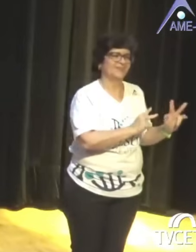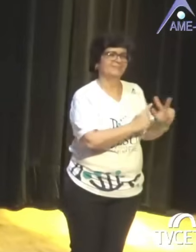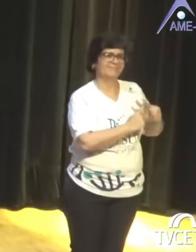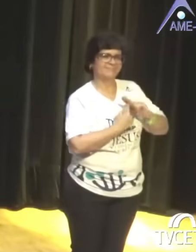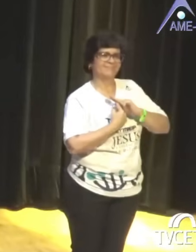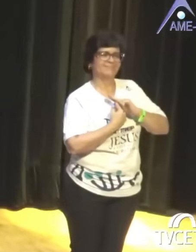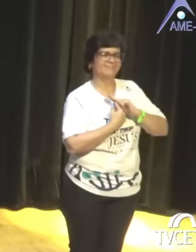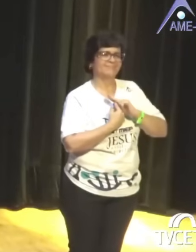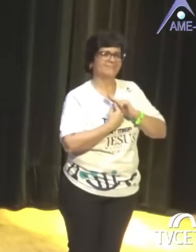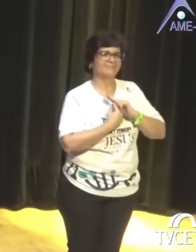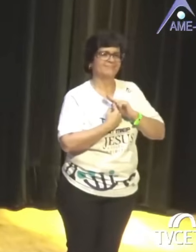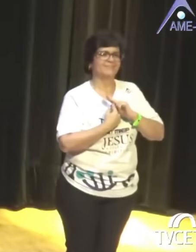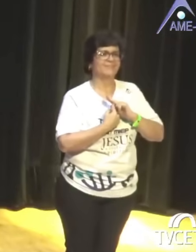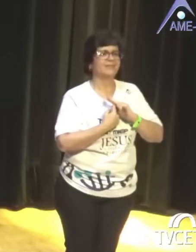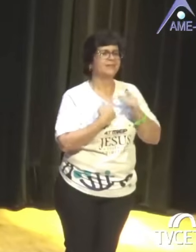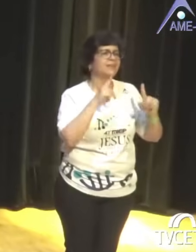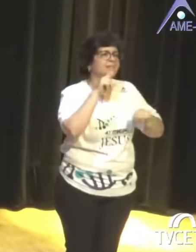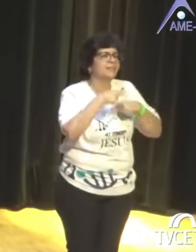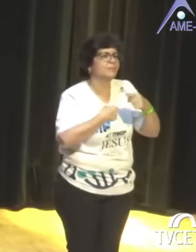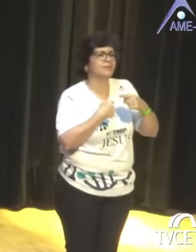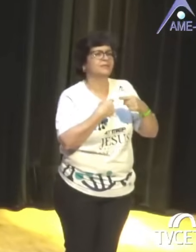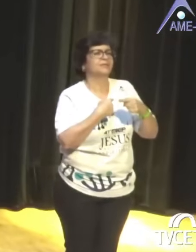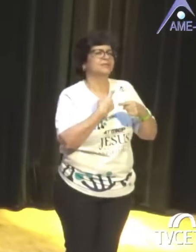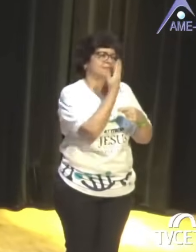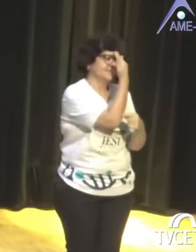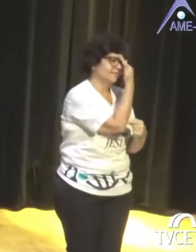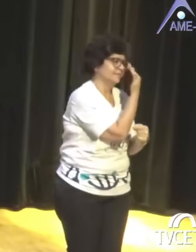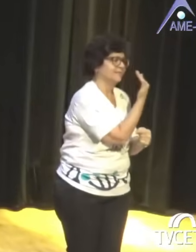e você será muito grato